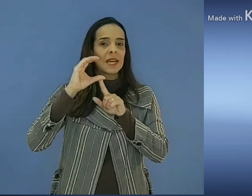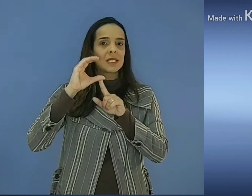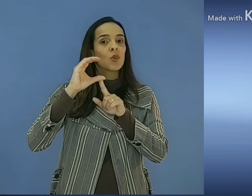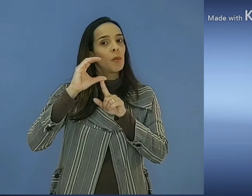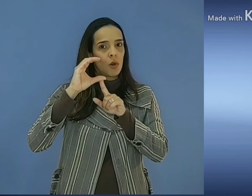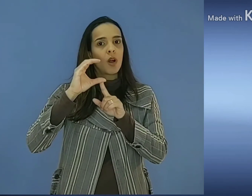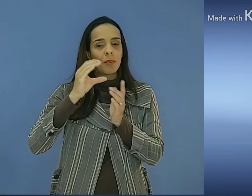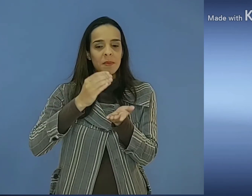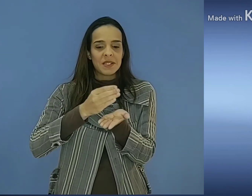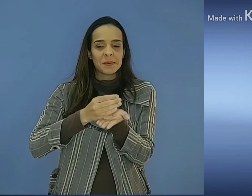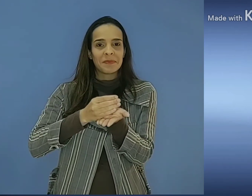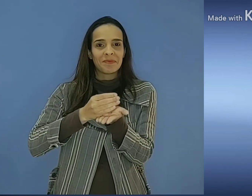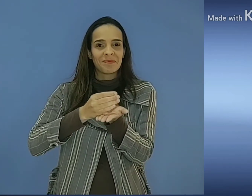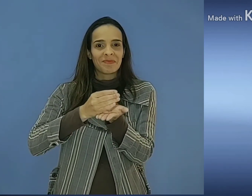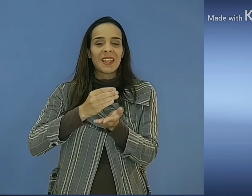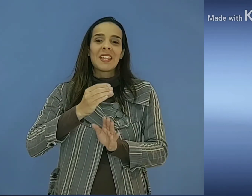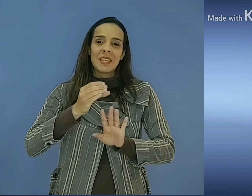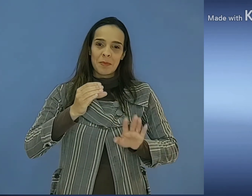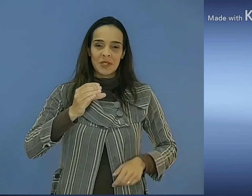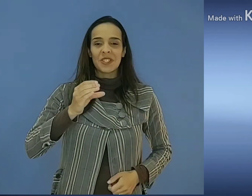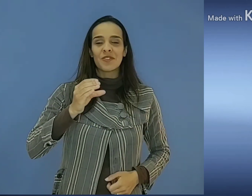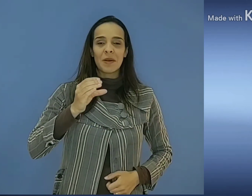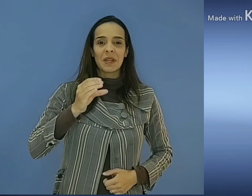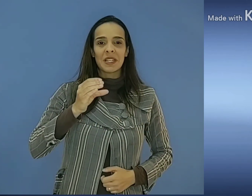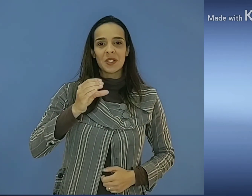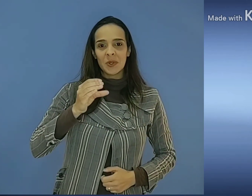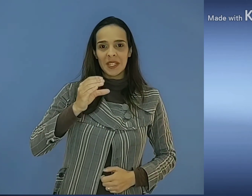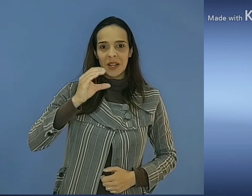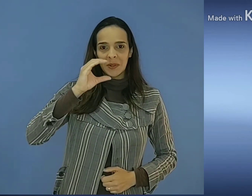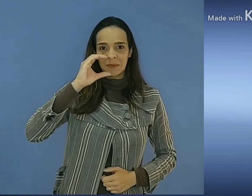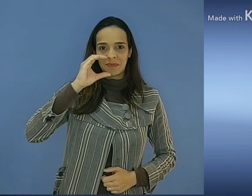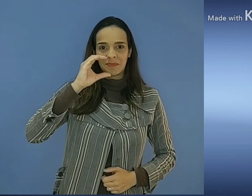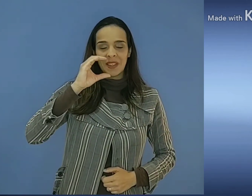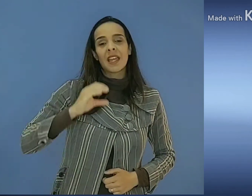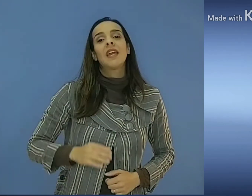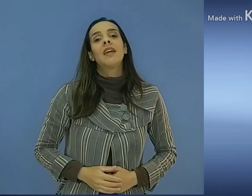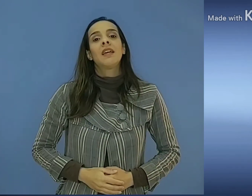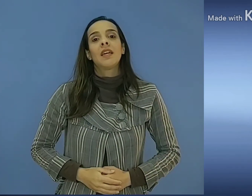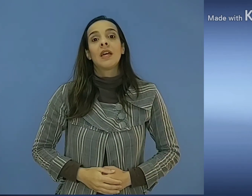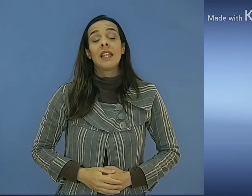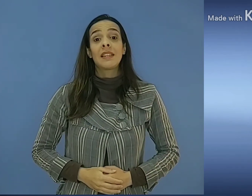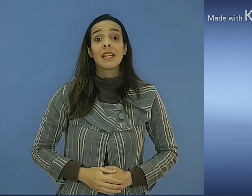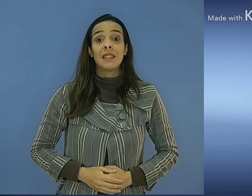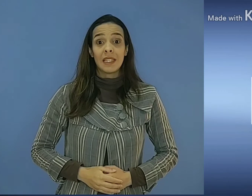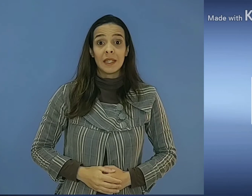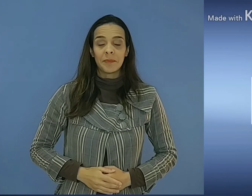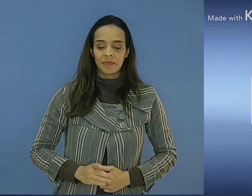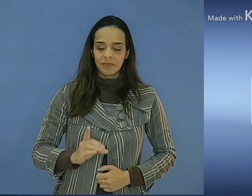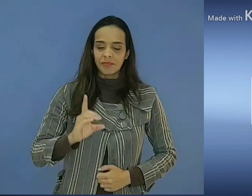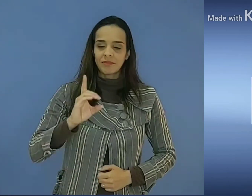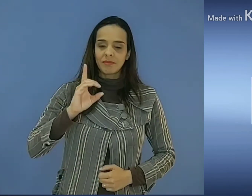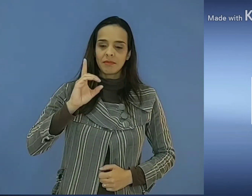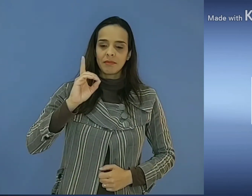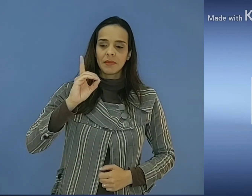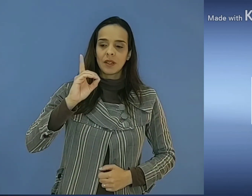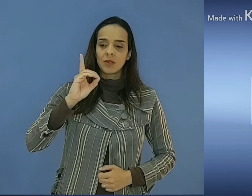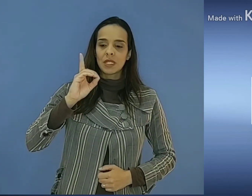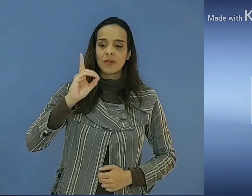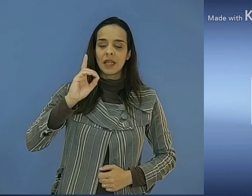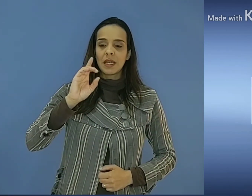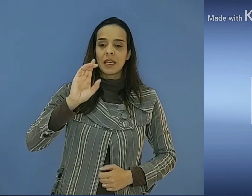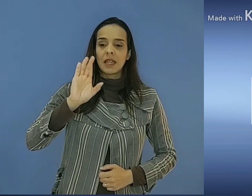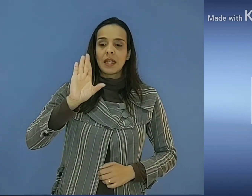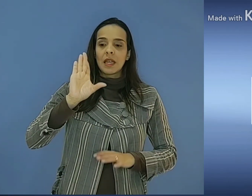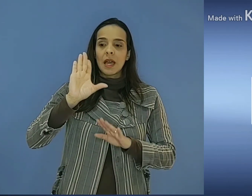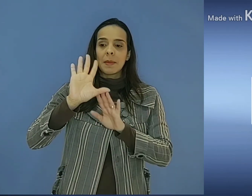outros sinais, como o copo mesmo. Depois a gente vai aprender isso em outra aula. A letra D.